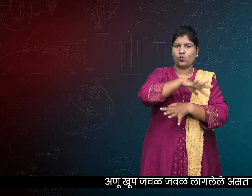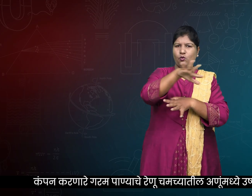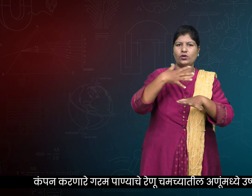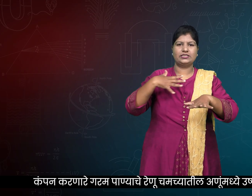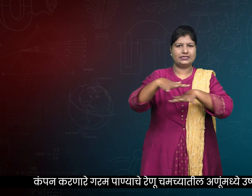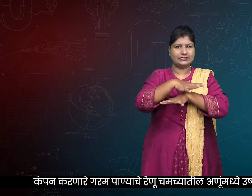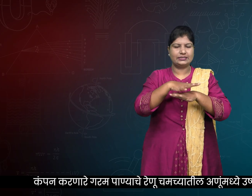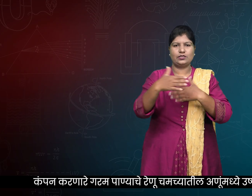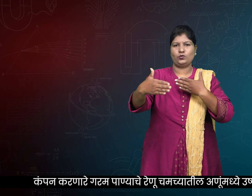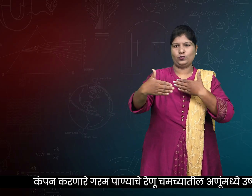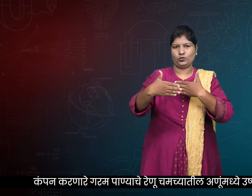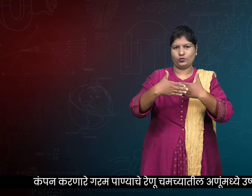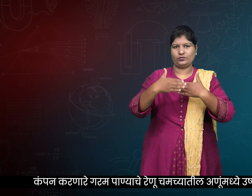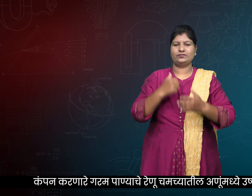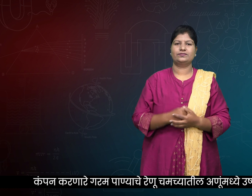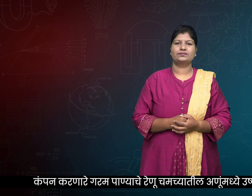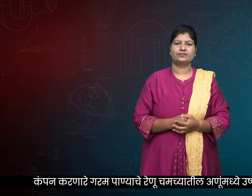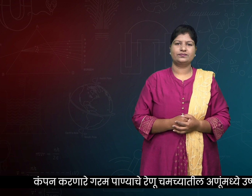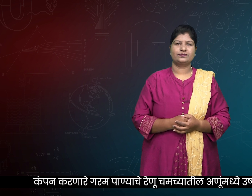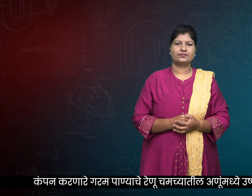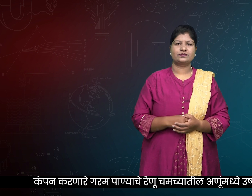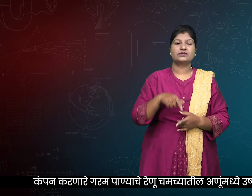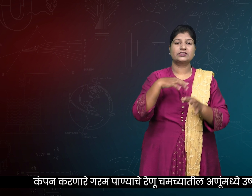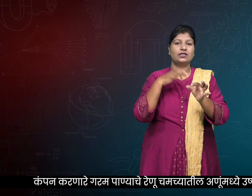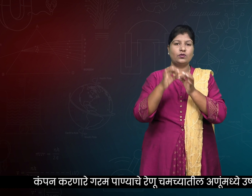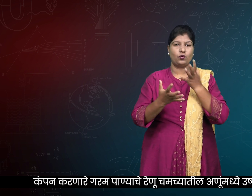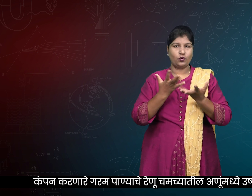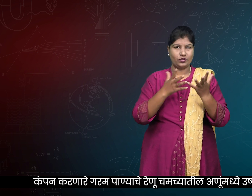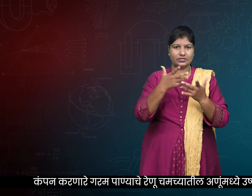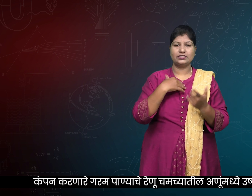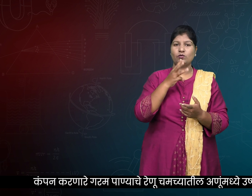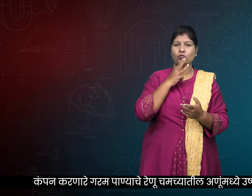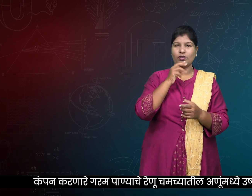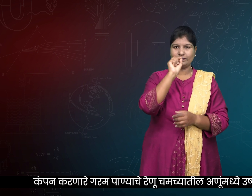कंपन करणारे गरम पाण्याचे रेणू चमच्यातील अणूंमधील उष्णता ऊर्जा हस्तांतरित